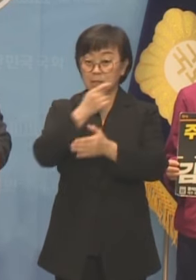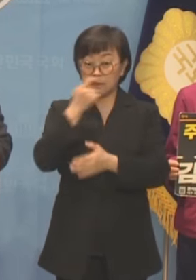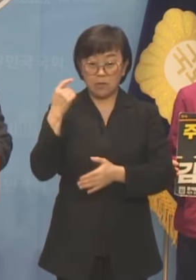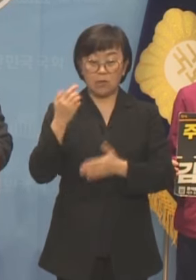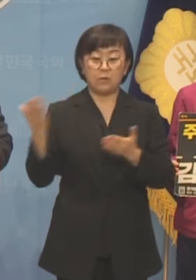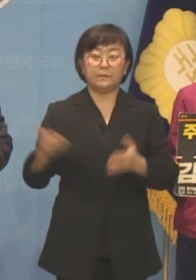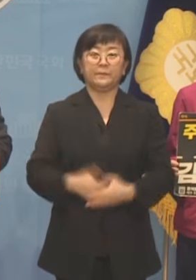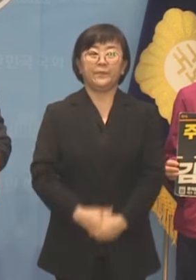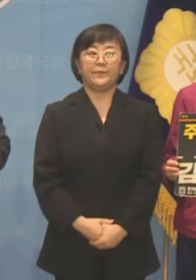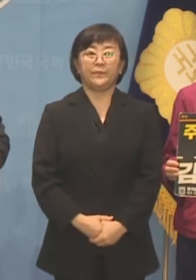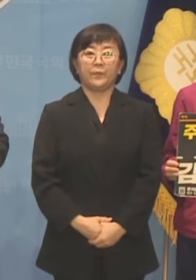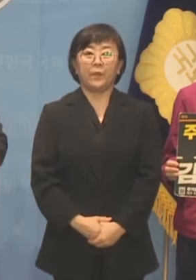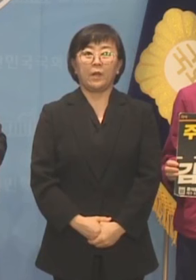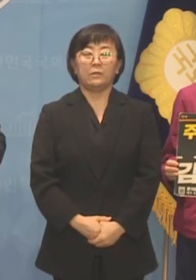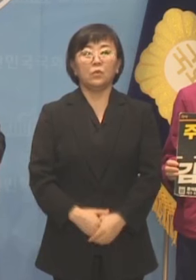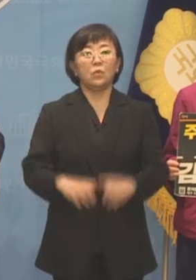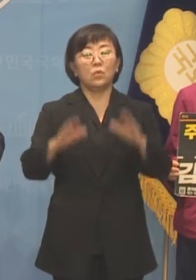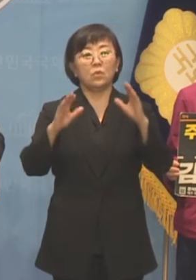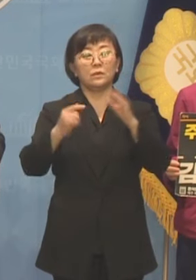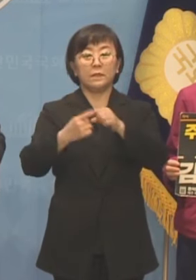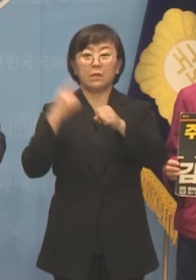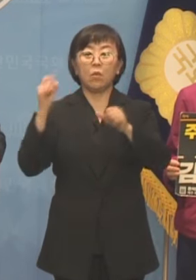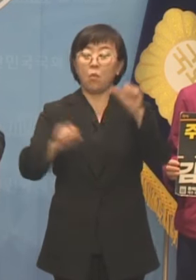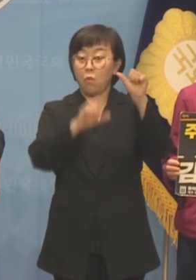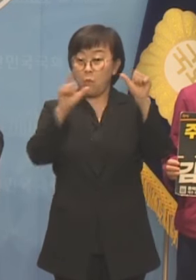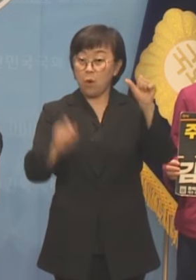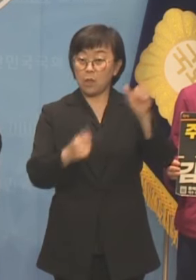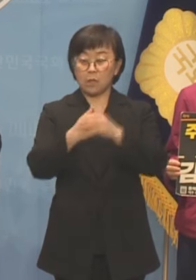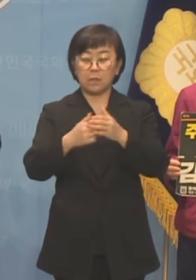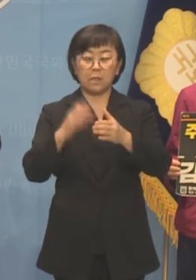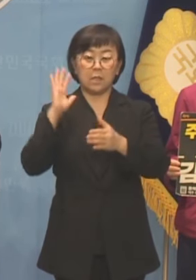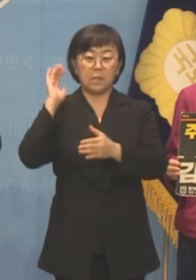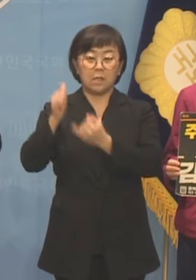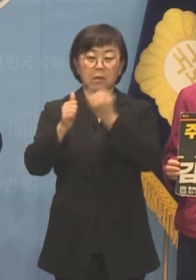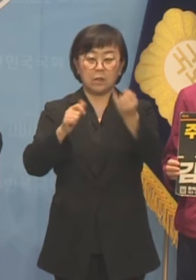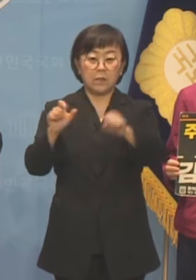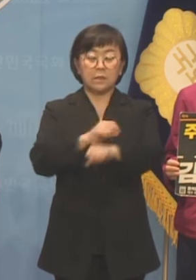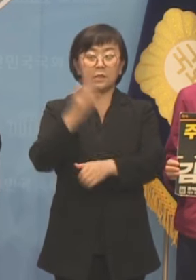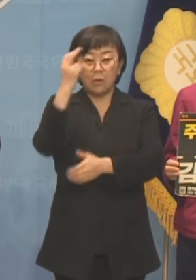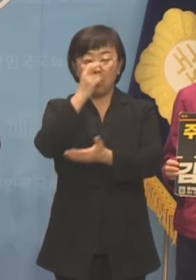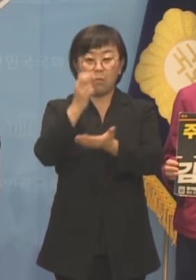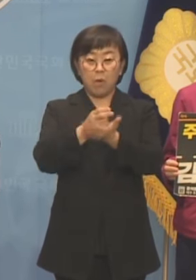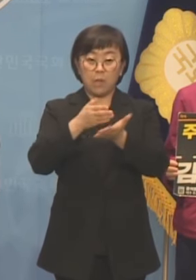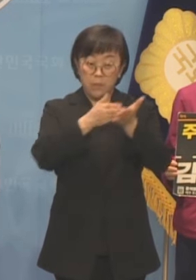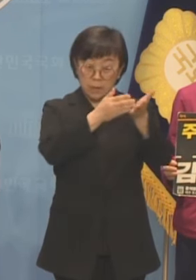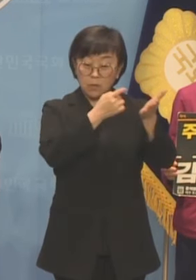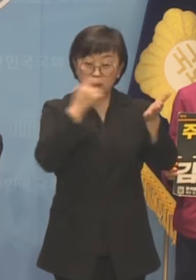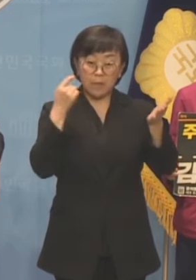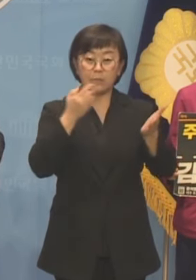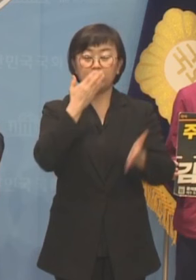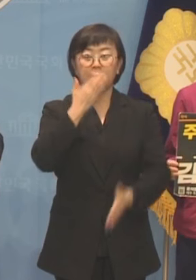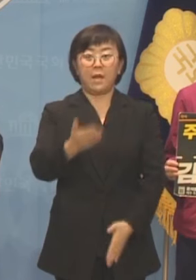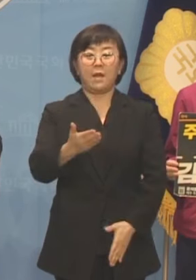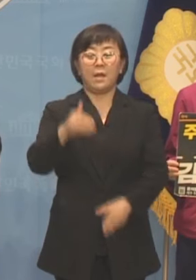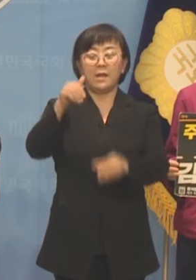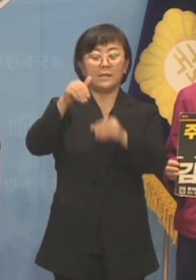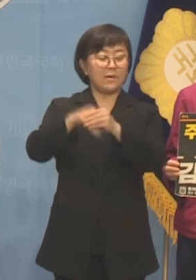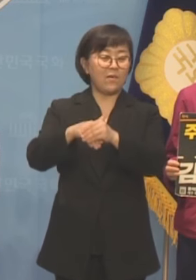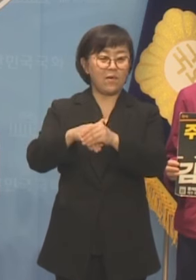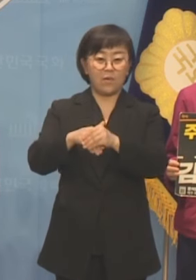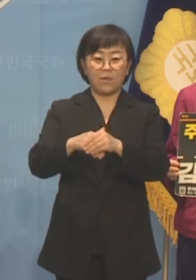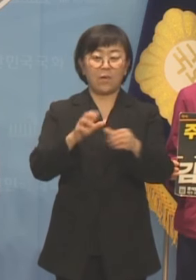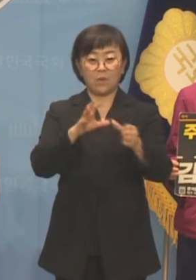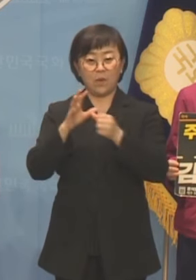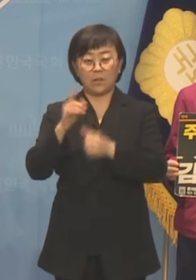실제 국회 의한 시스템을 보시면 작년 5월에 김강의 특검법이 제일 먼저 발휘된 것을 확인할 수가 있습니다 총선 악법이 전혀